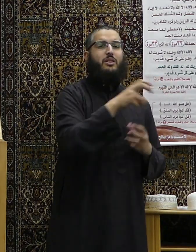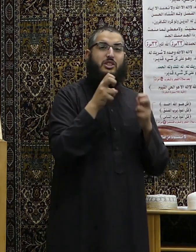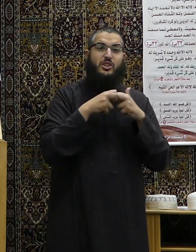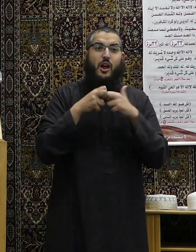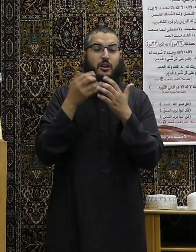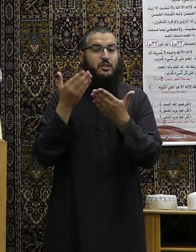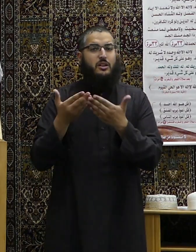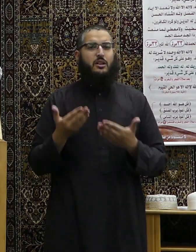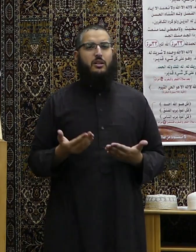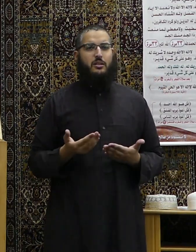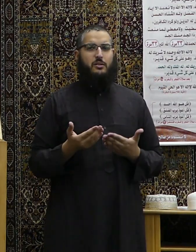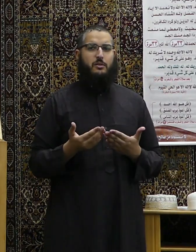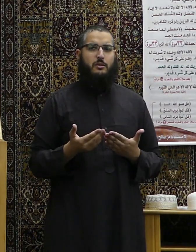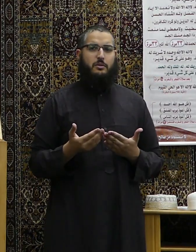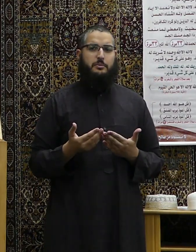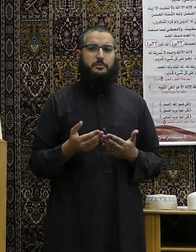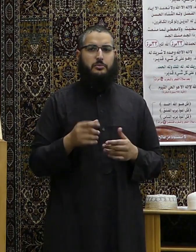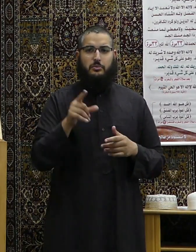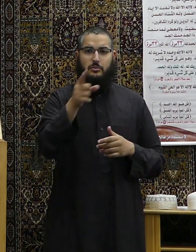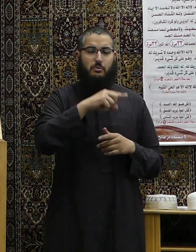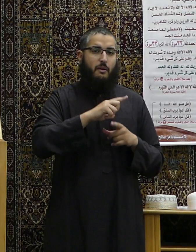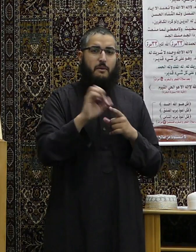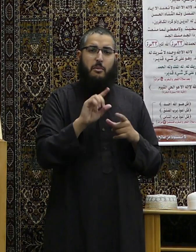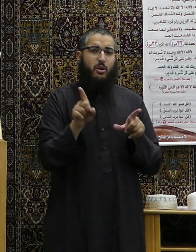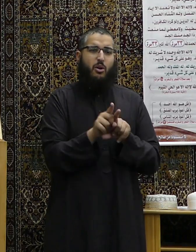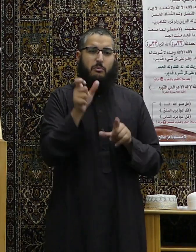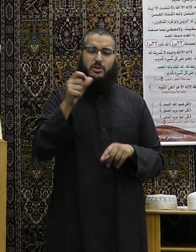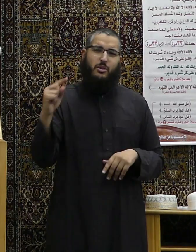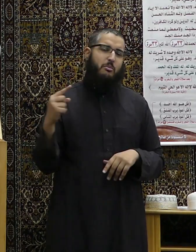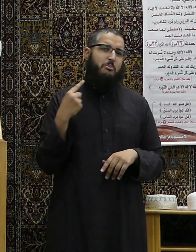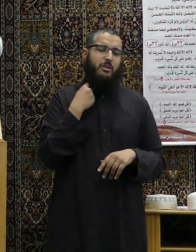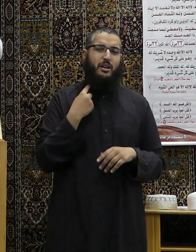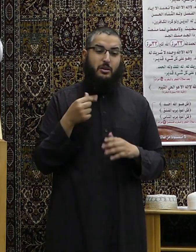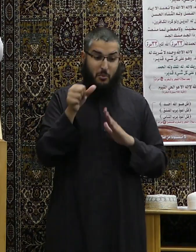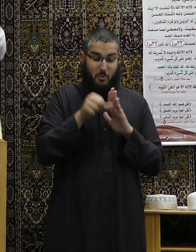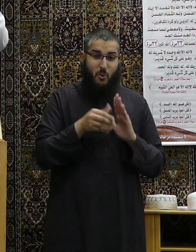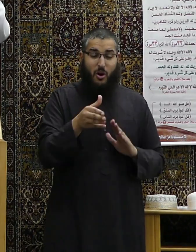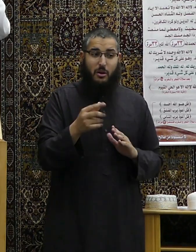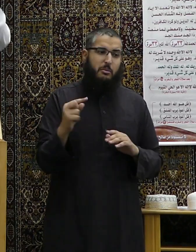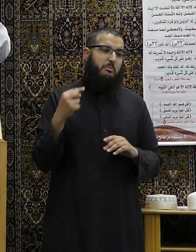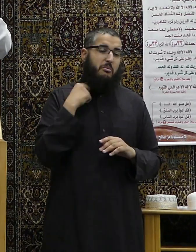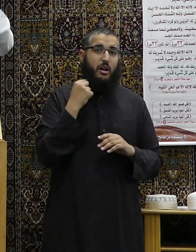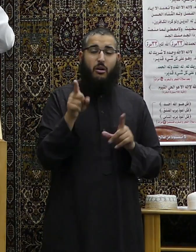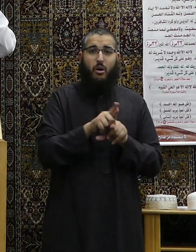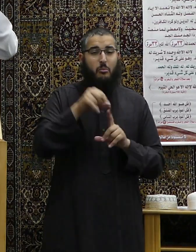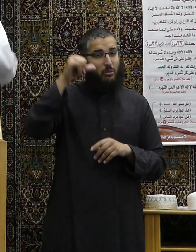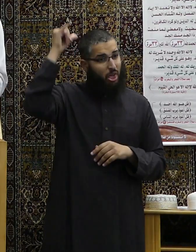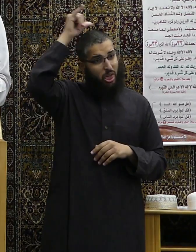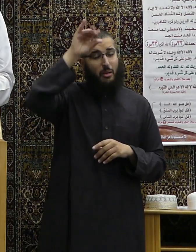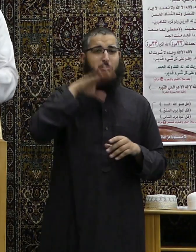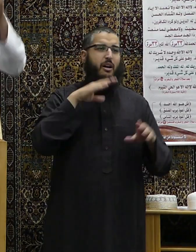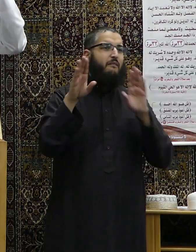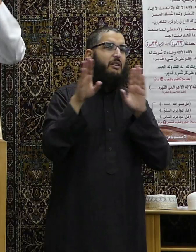Ahbab al-Karam, ne soyez pas des perdants. Ne soyez pas des perdants pendant ce mois. Ne vous faites pas avoir par les réseaux